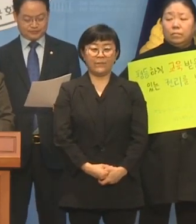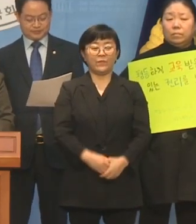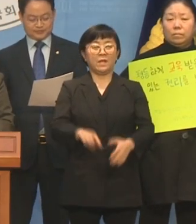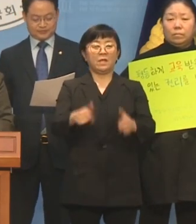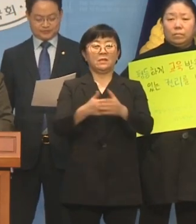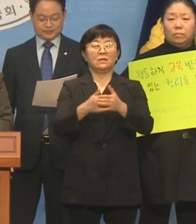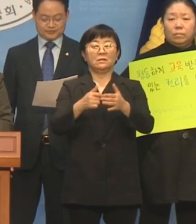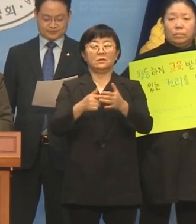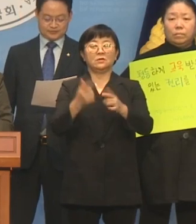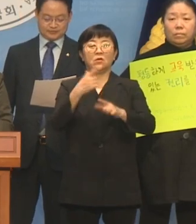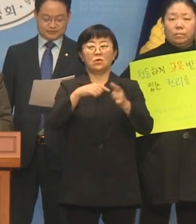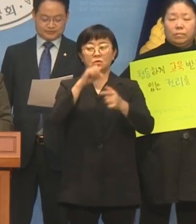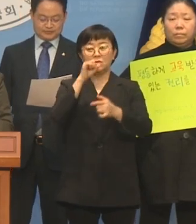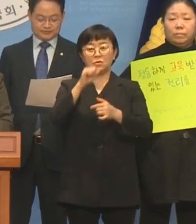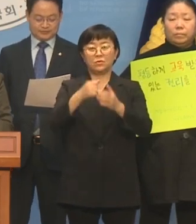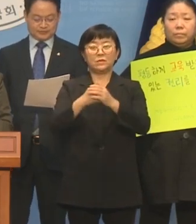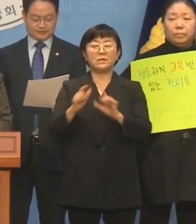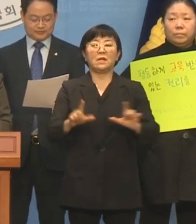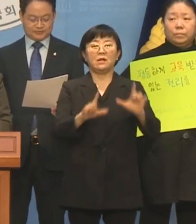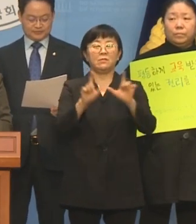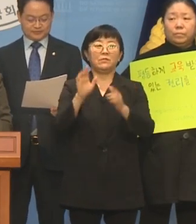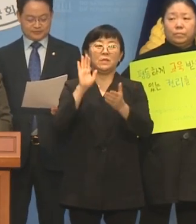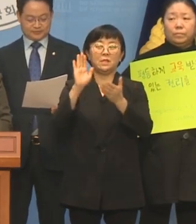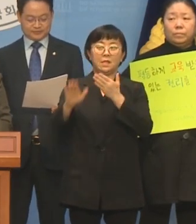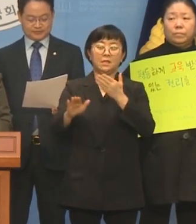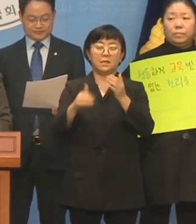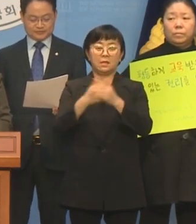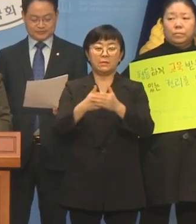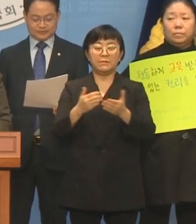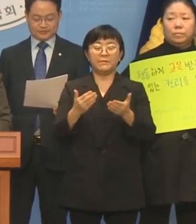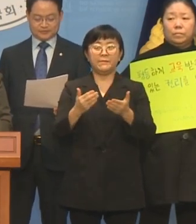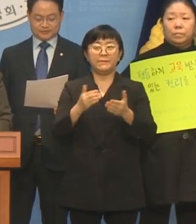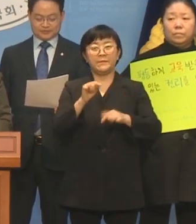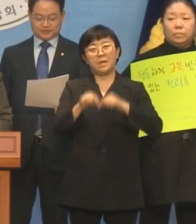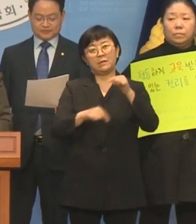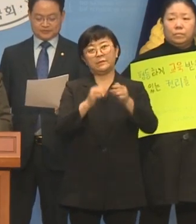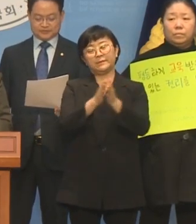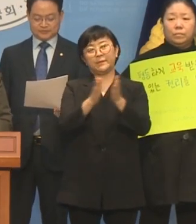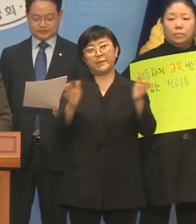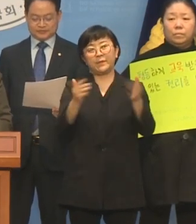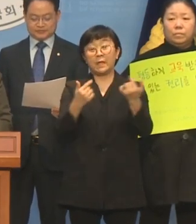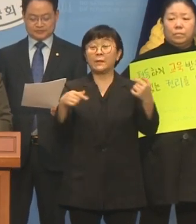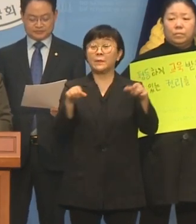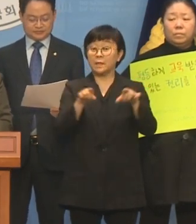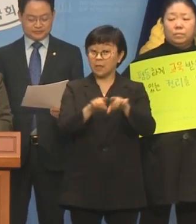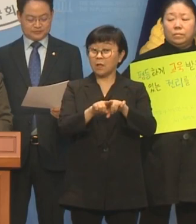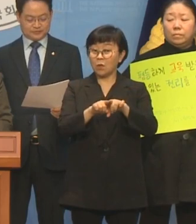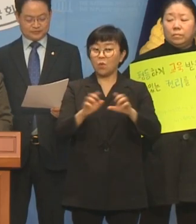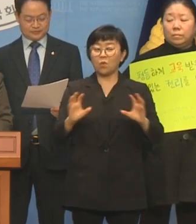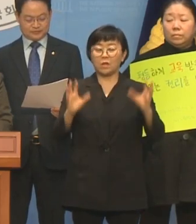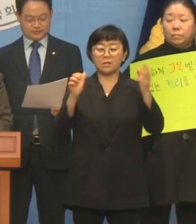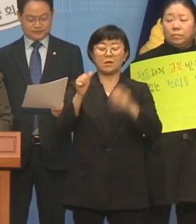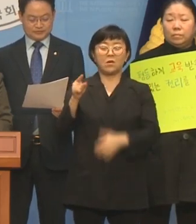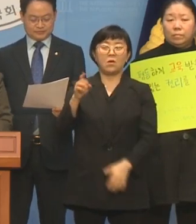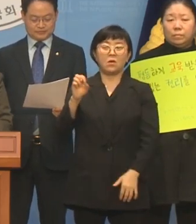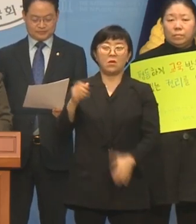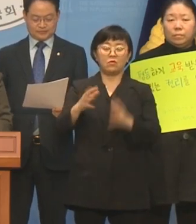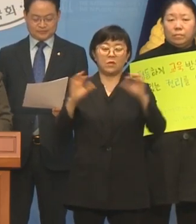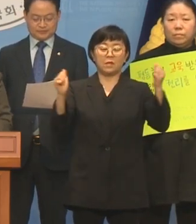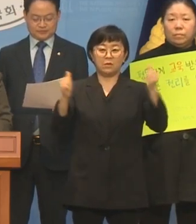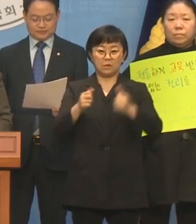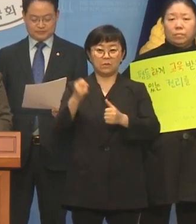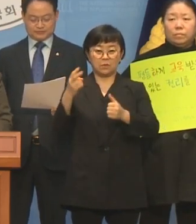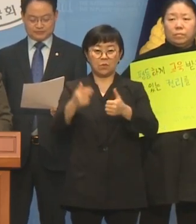경계선 지능인들의 더 나은 삶과 미래를 향한 발걸음을 시작하고 있다. 이를 함께하고 호응해 주신 허영 의원님을